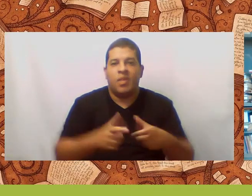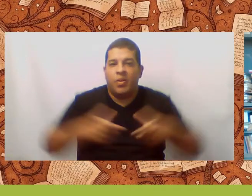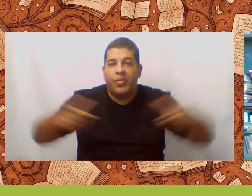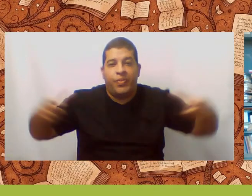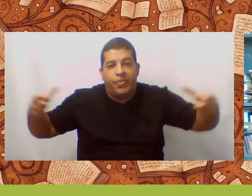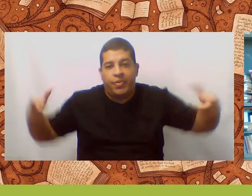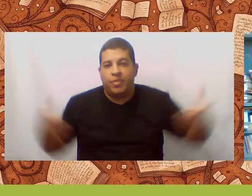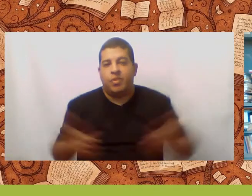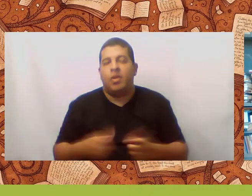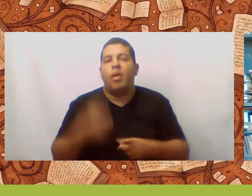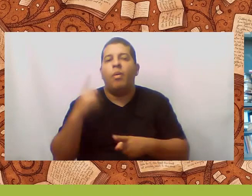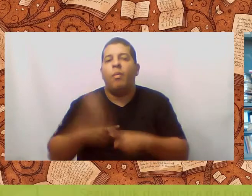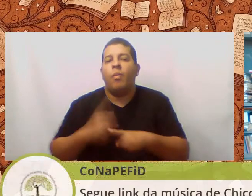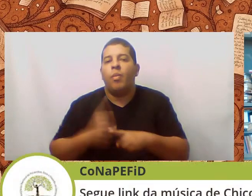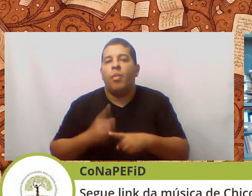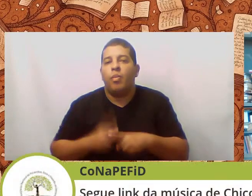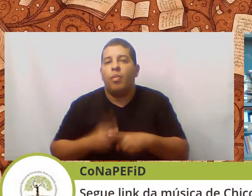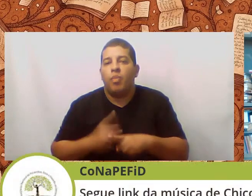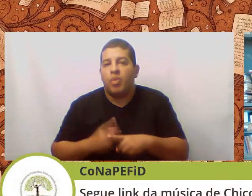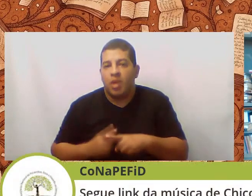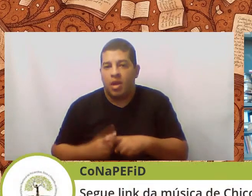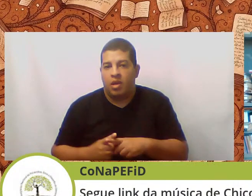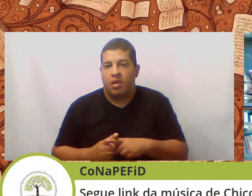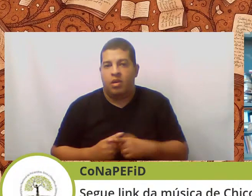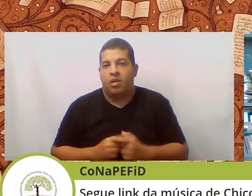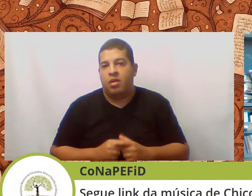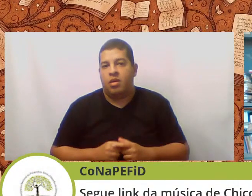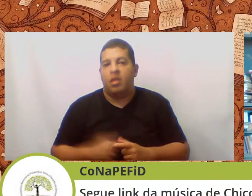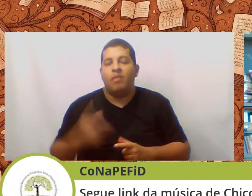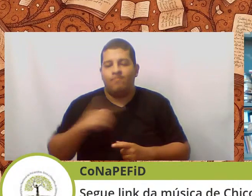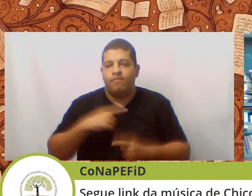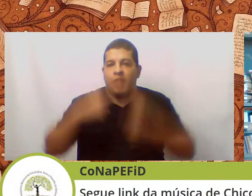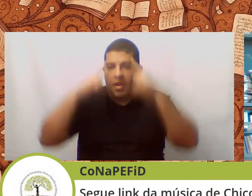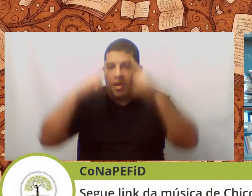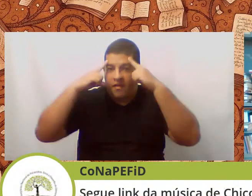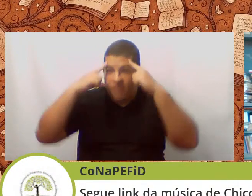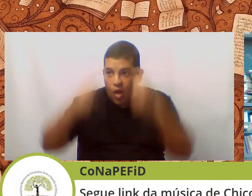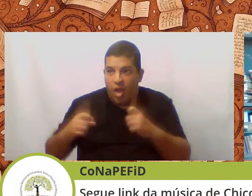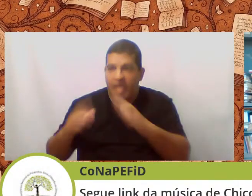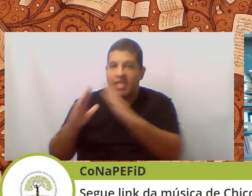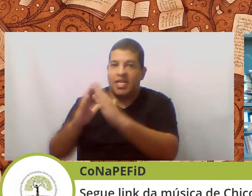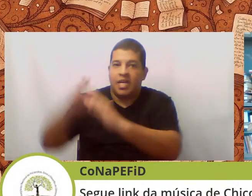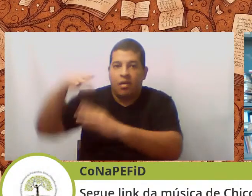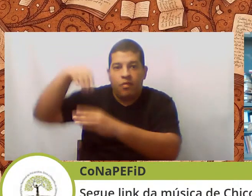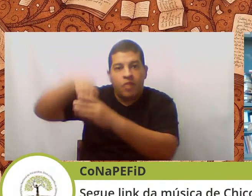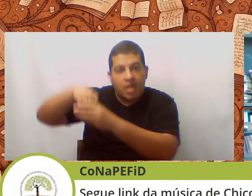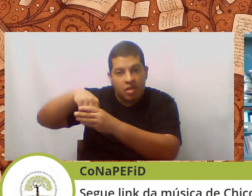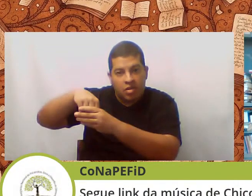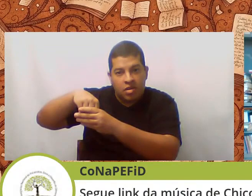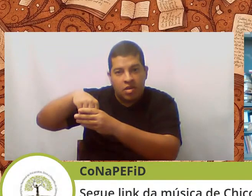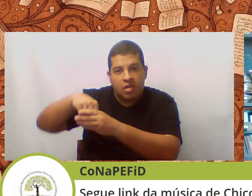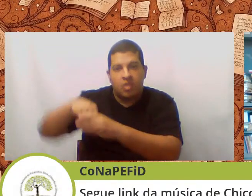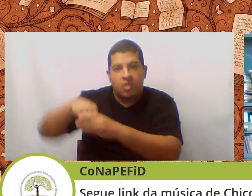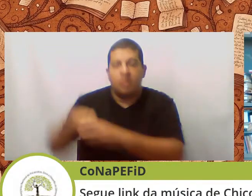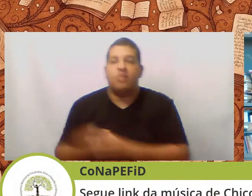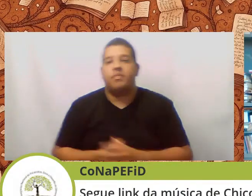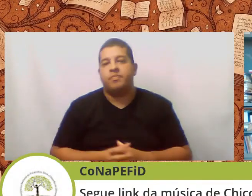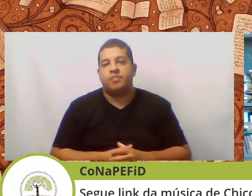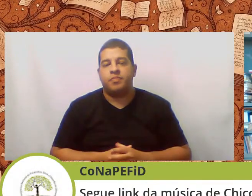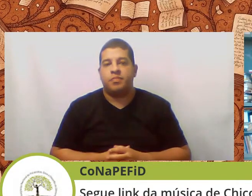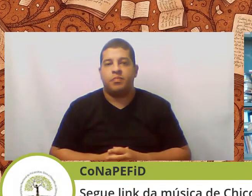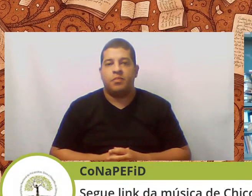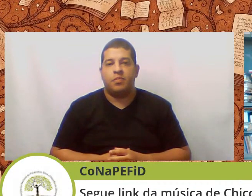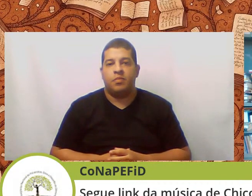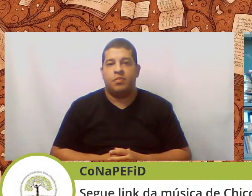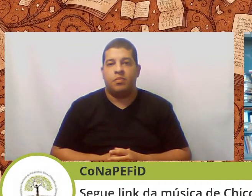por conta do aumento da violência doméstica, né, sem a menor dúvida, né?